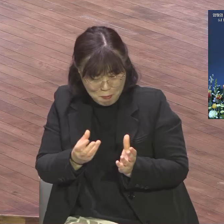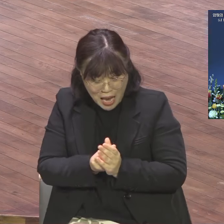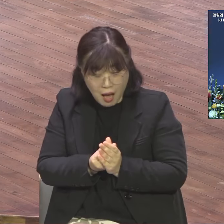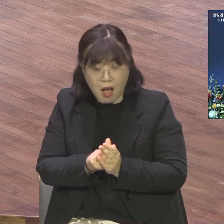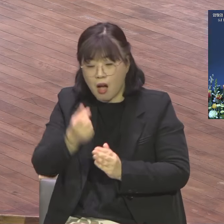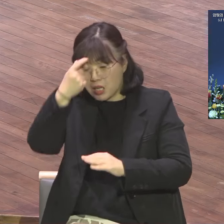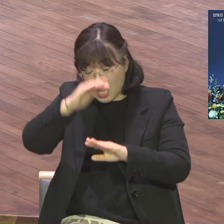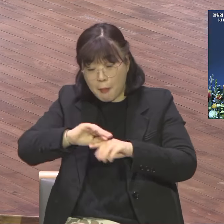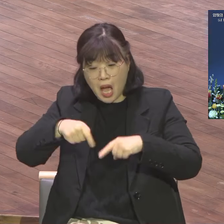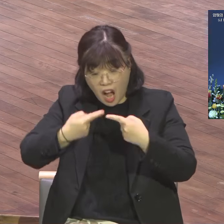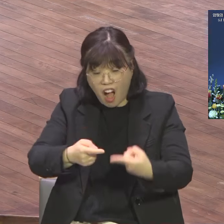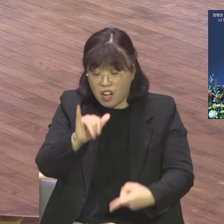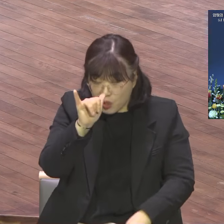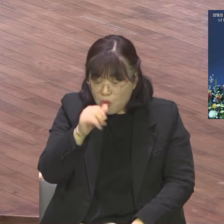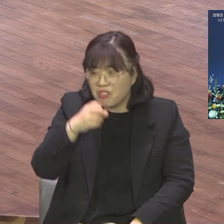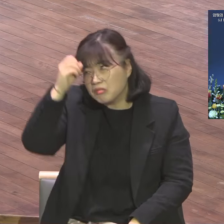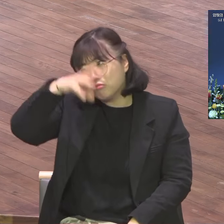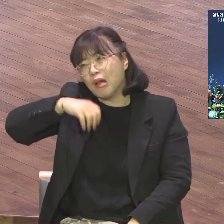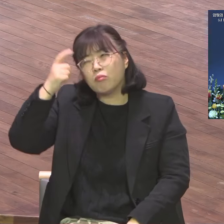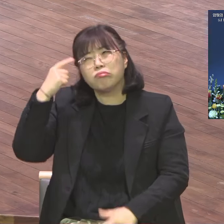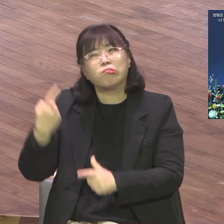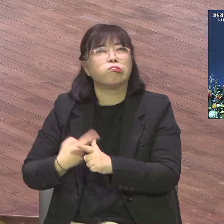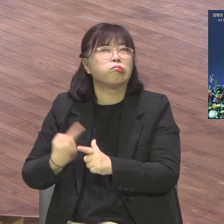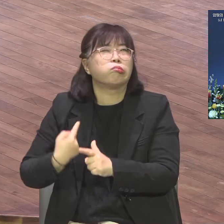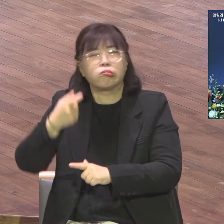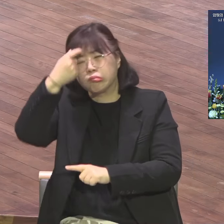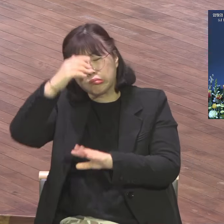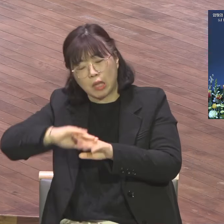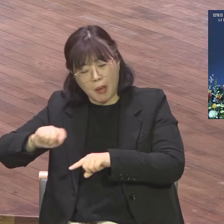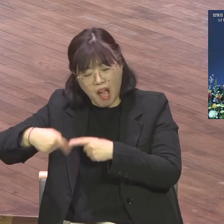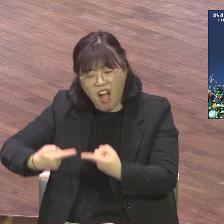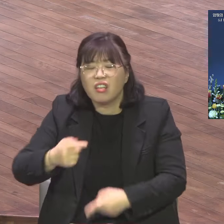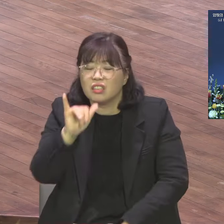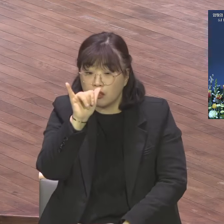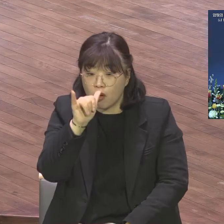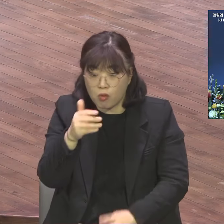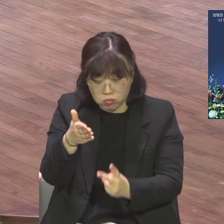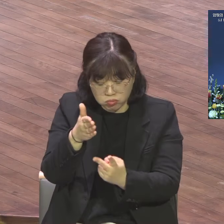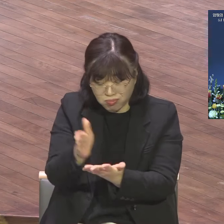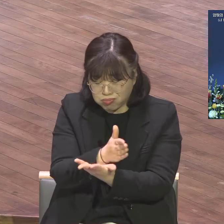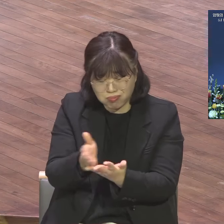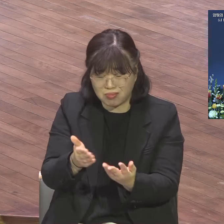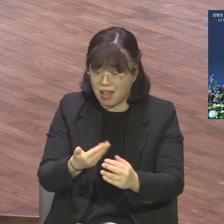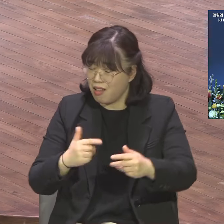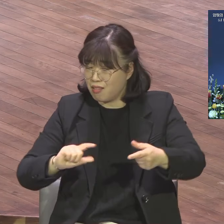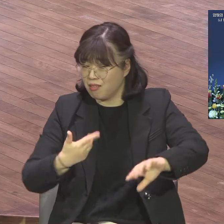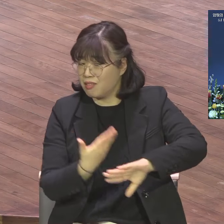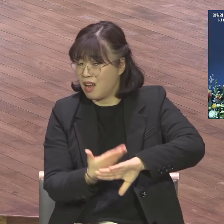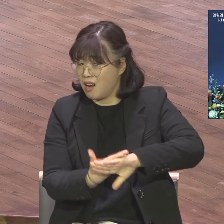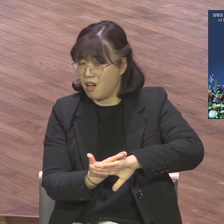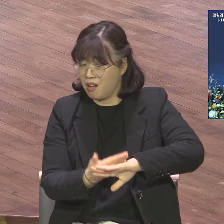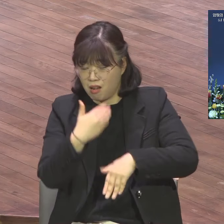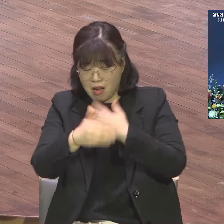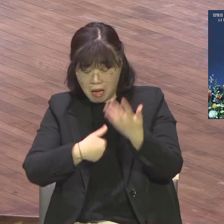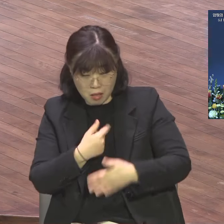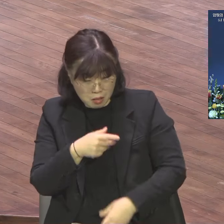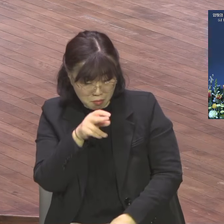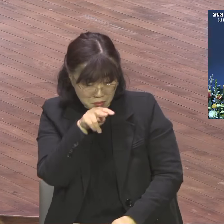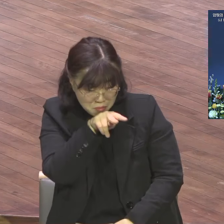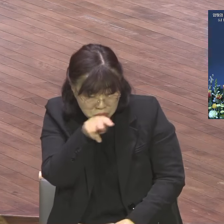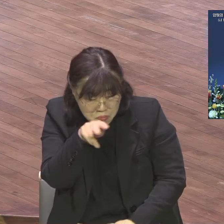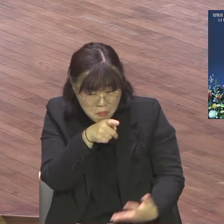성전 중심의 삶을 사는 사람 하나님 다 책임져 주세요. 아셔야 돼요. 놓치지 마야 될